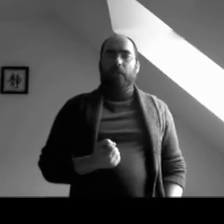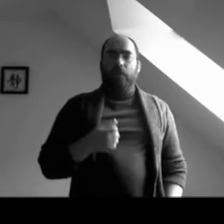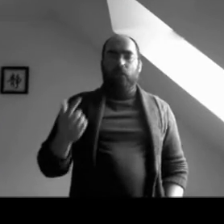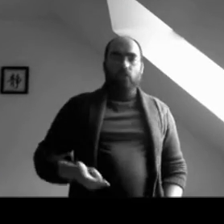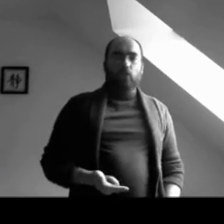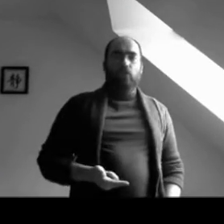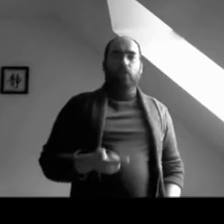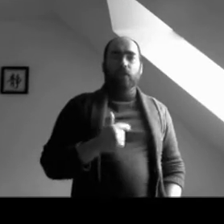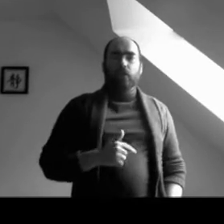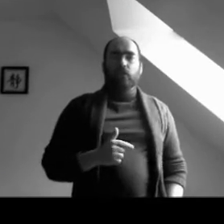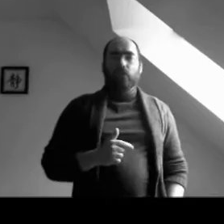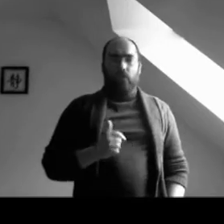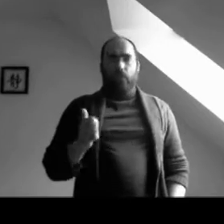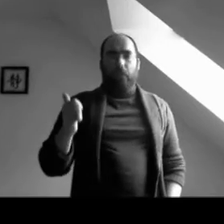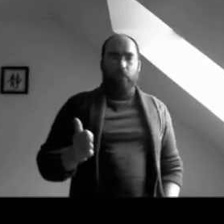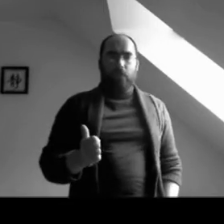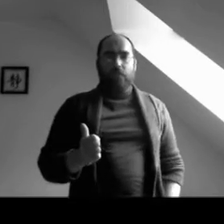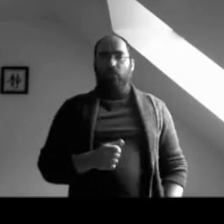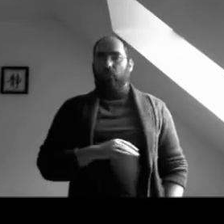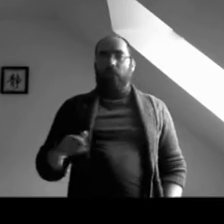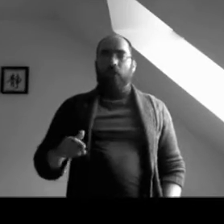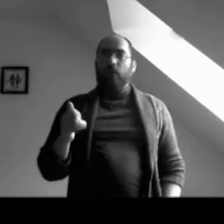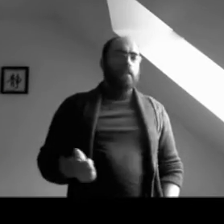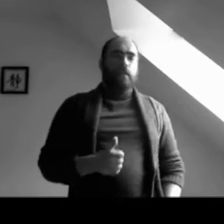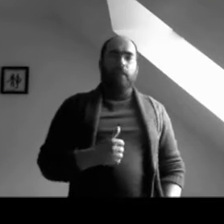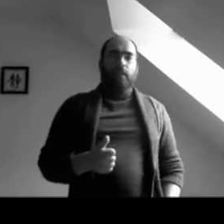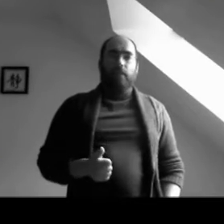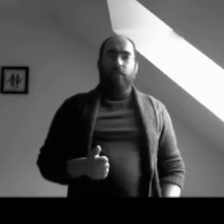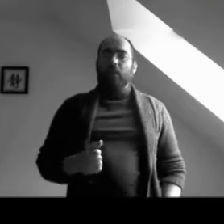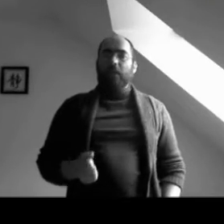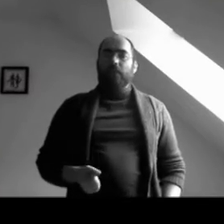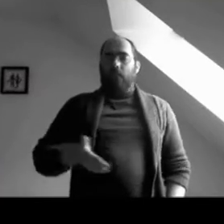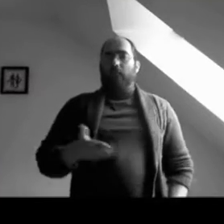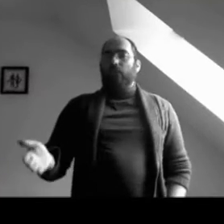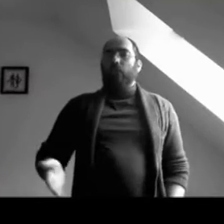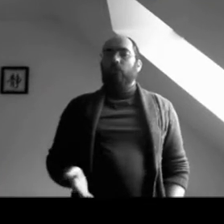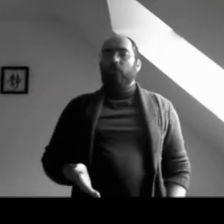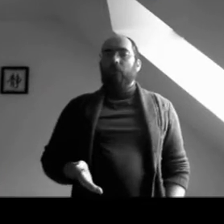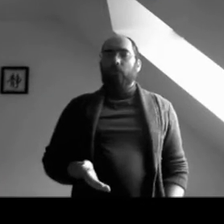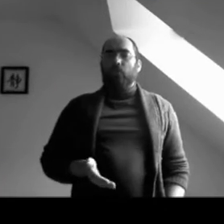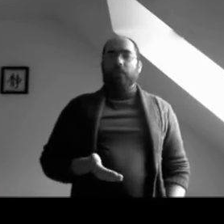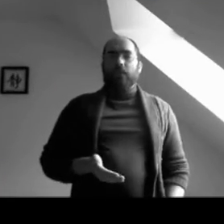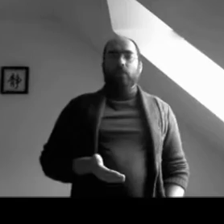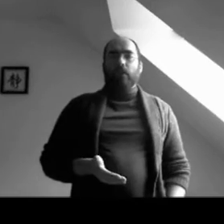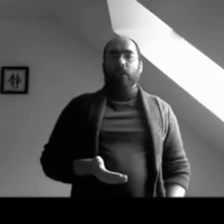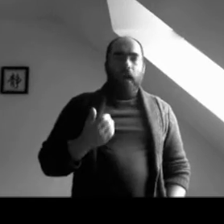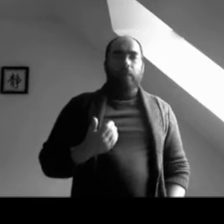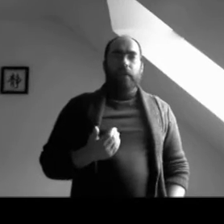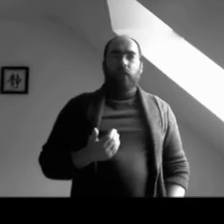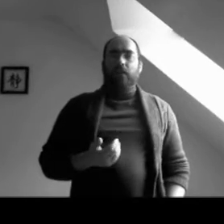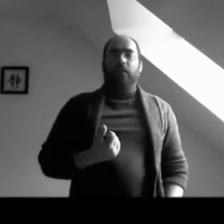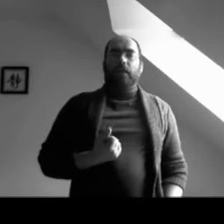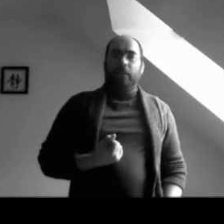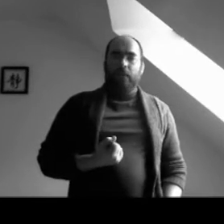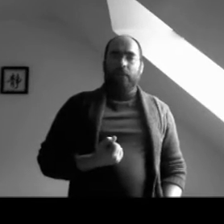passé, tandis que l'ombre du vrai futur, celui post-cinéma du tout-écran, télé et Internet menace, comme cette photo noir et blanc du premier essai nucléaire.